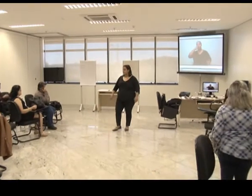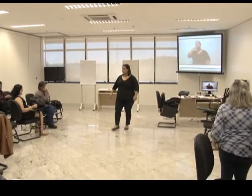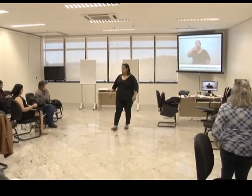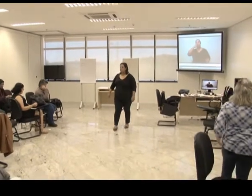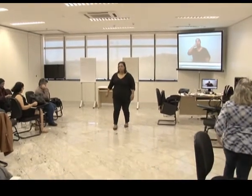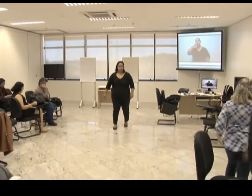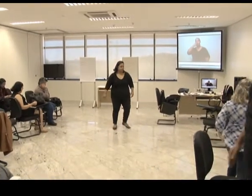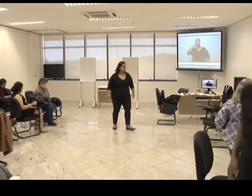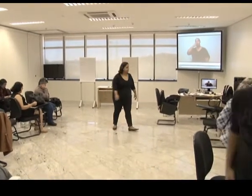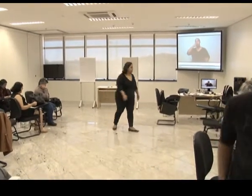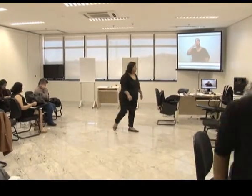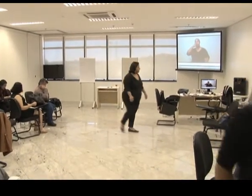bom?